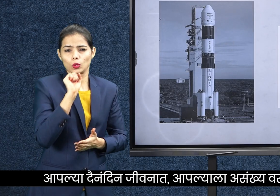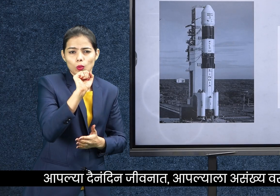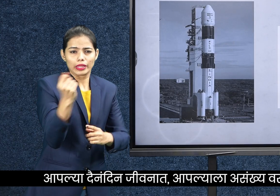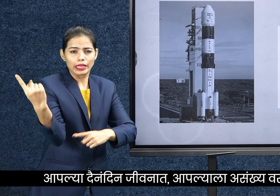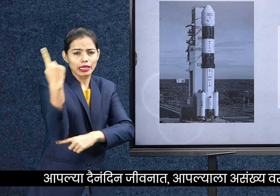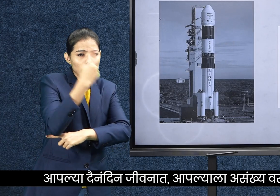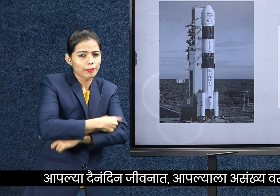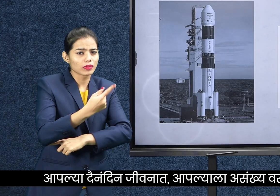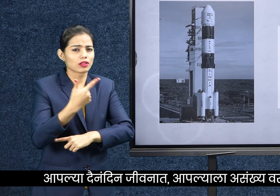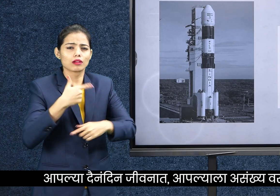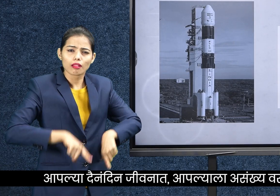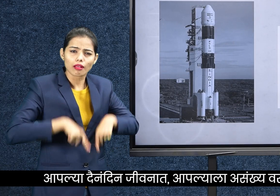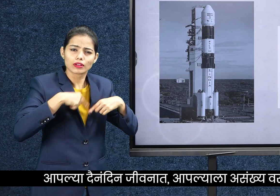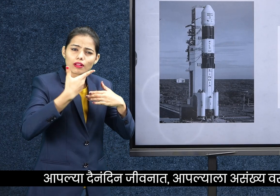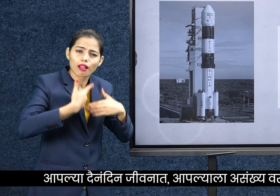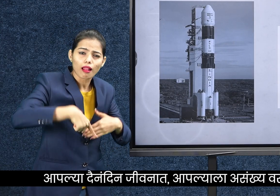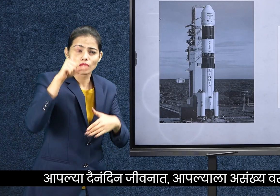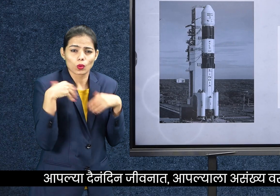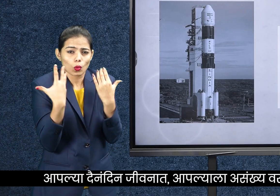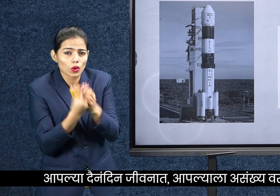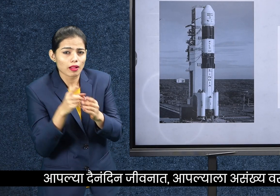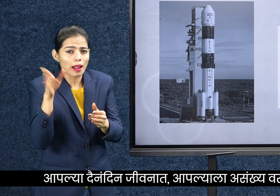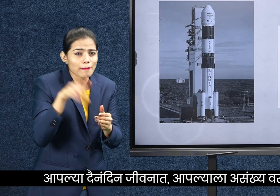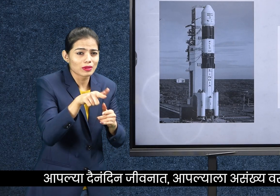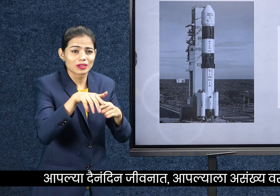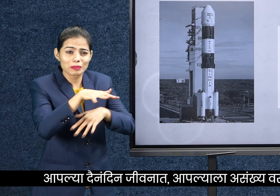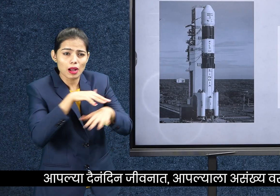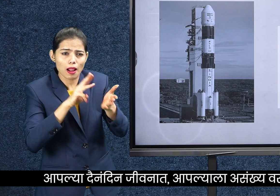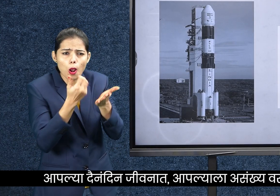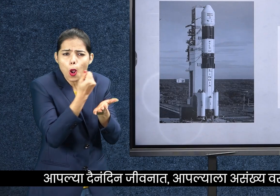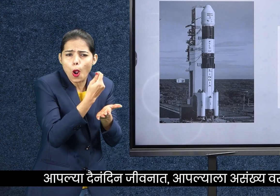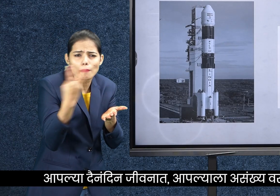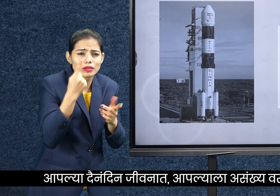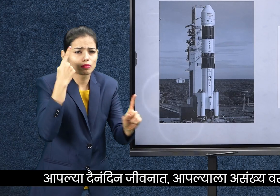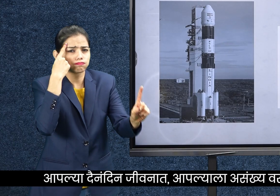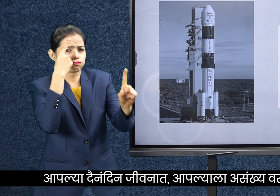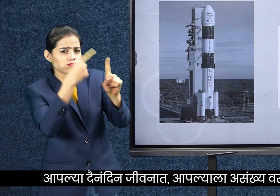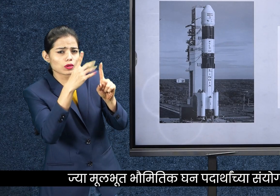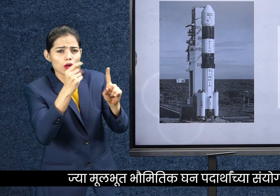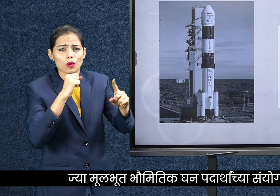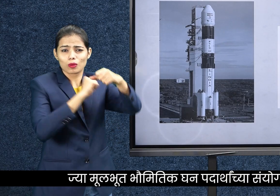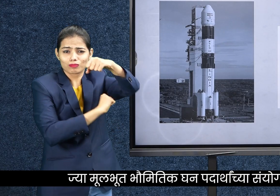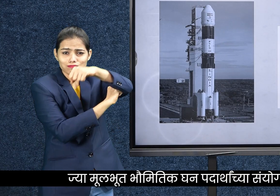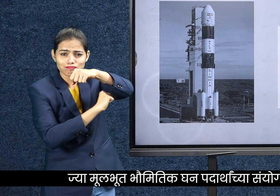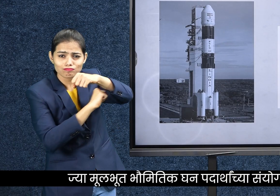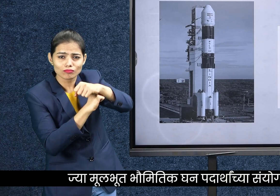आपण दैनंदिन जीवनात आपल्याला असंख्य वस्तू आणि संरचना आढळतात, ज्या मूलभूत